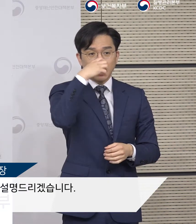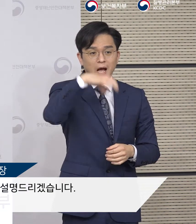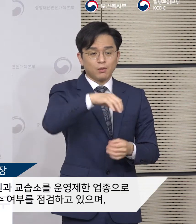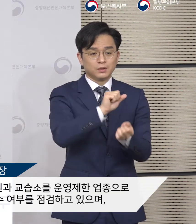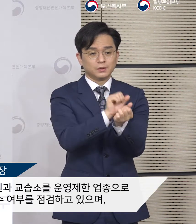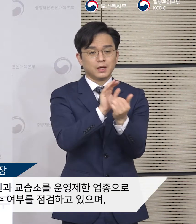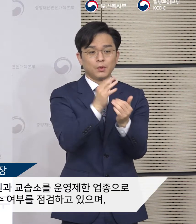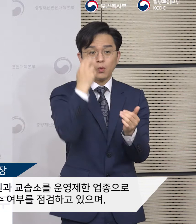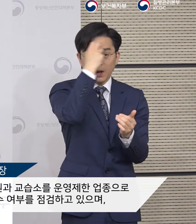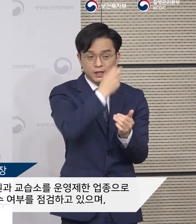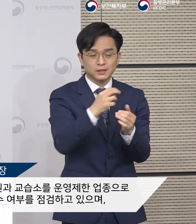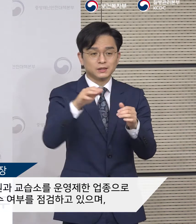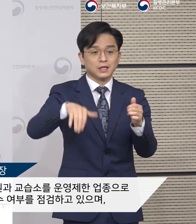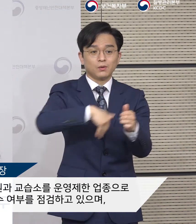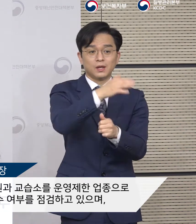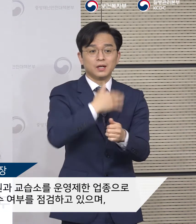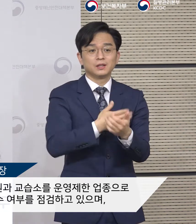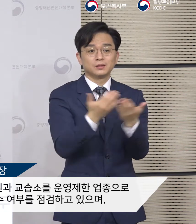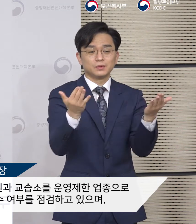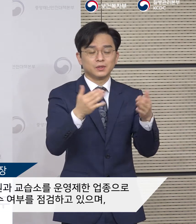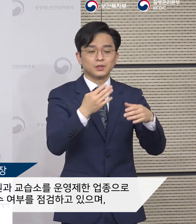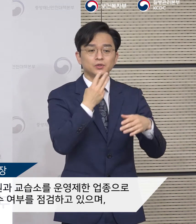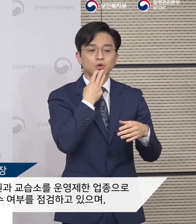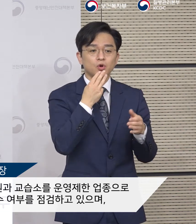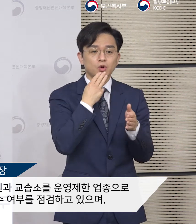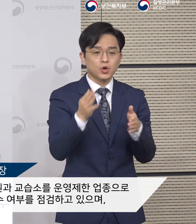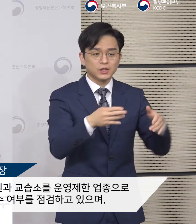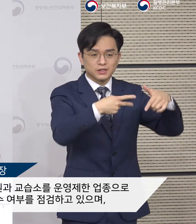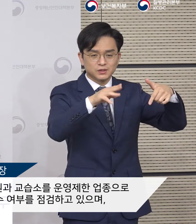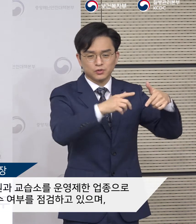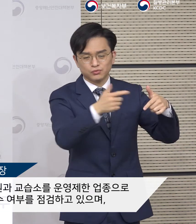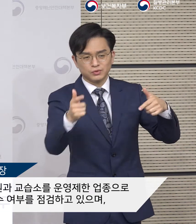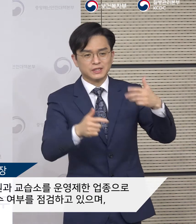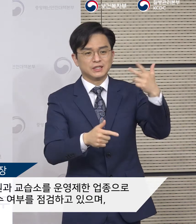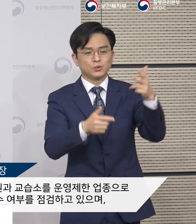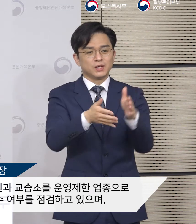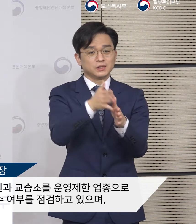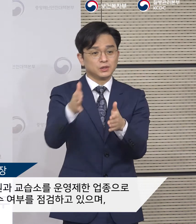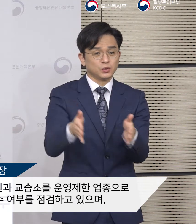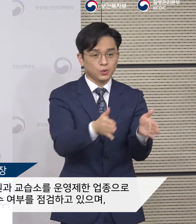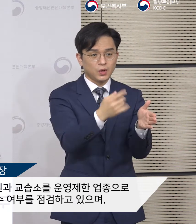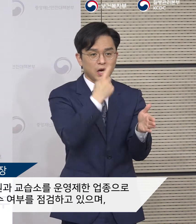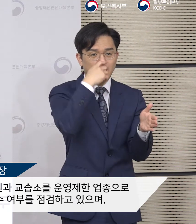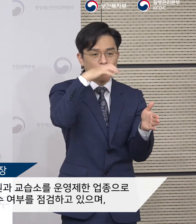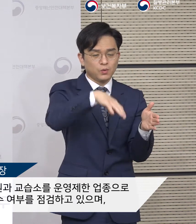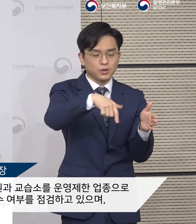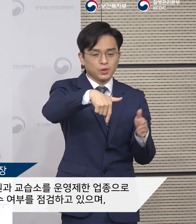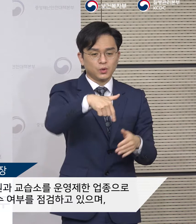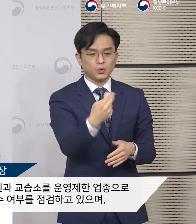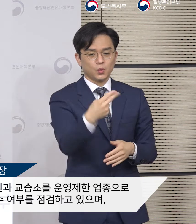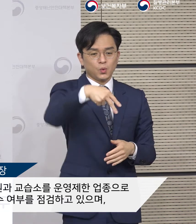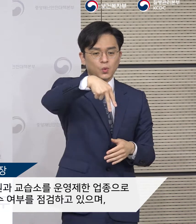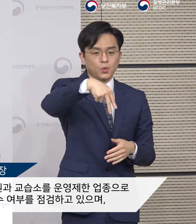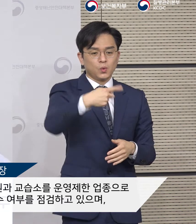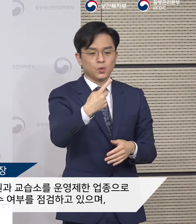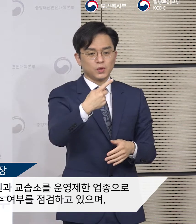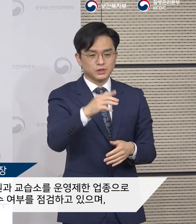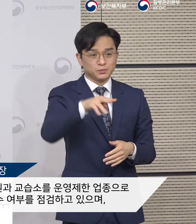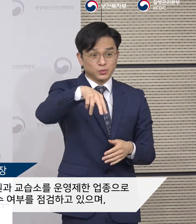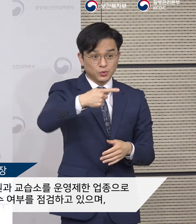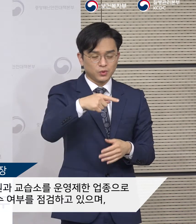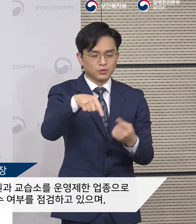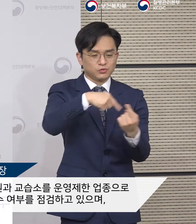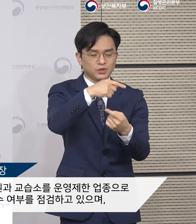설명드리겠습니다. 서울, 경기, 인천 등을 포함한 7개 시도는 학원과 교습소를 운영 제한 업종으로